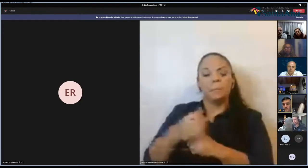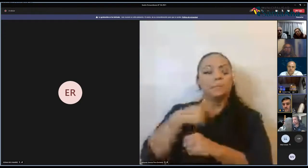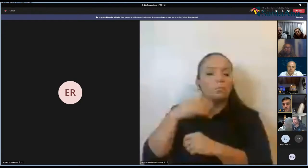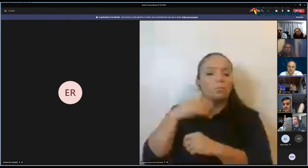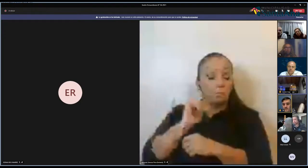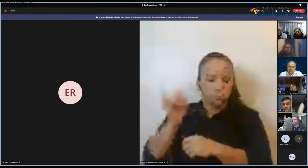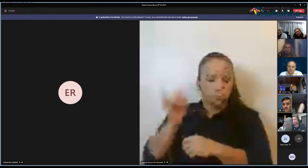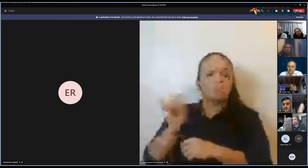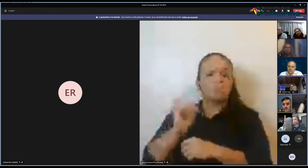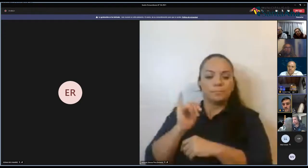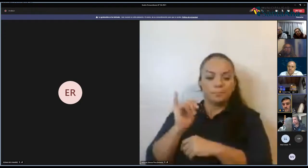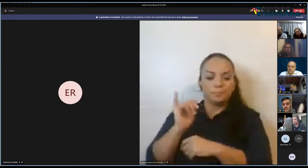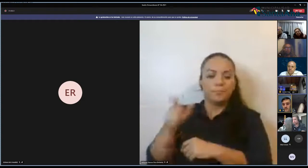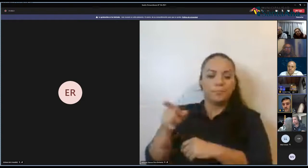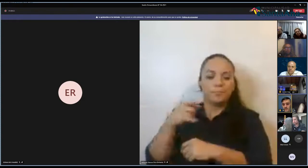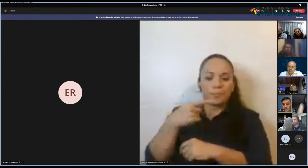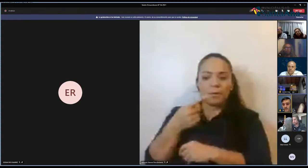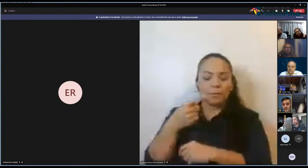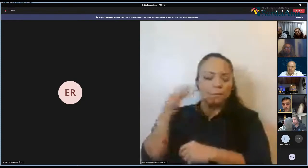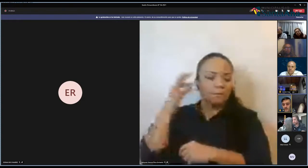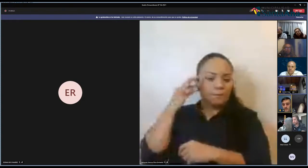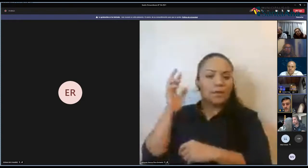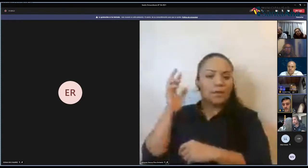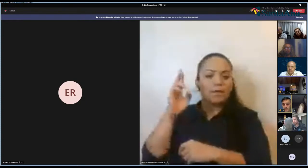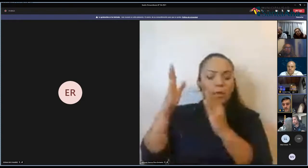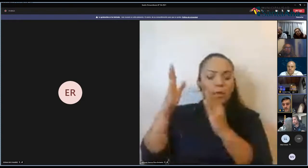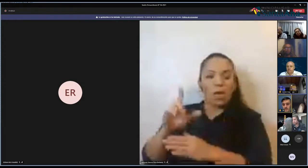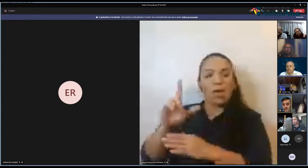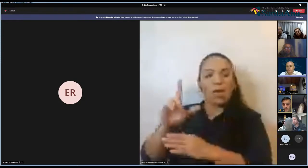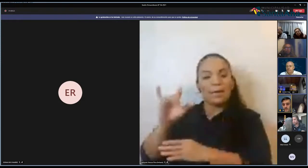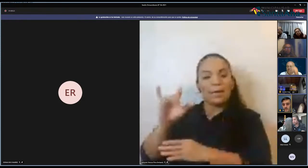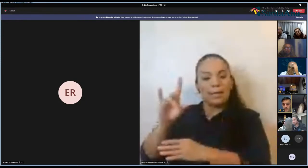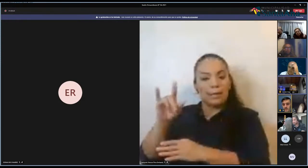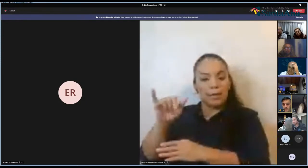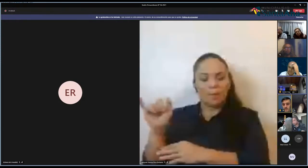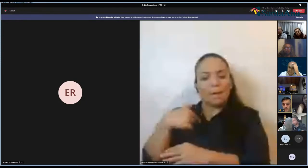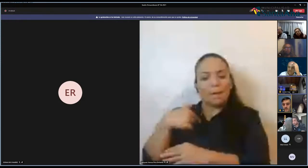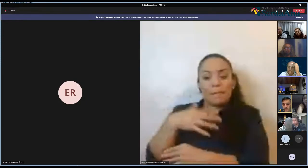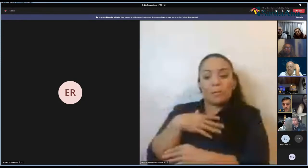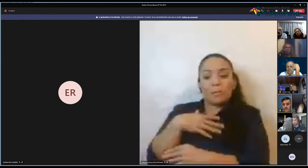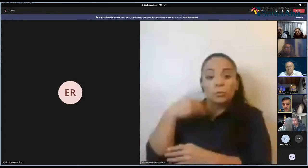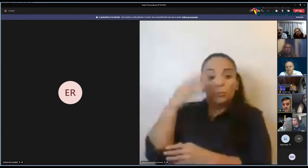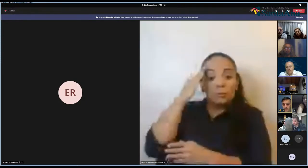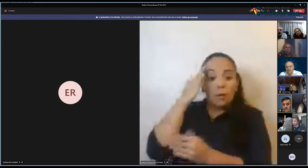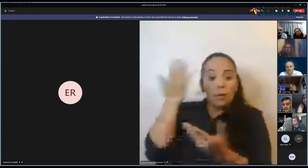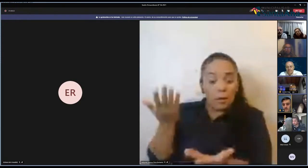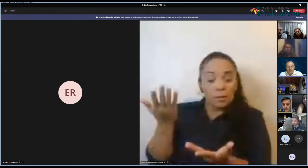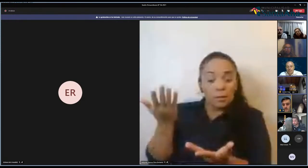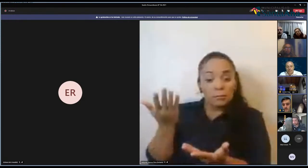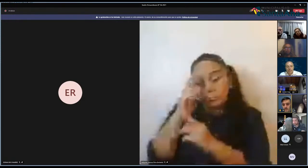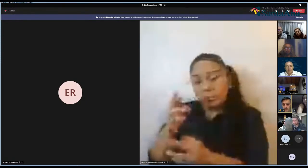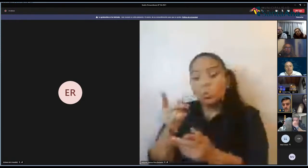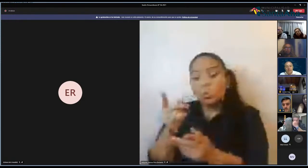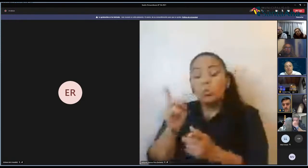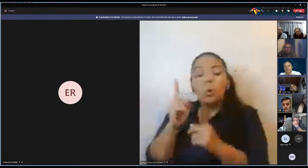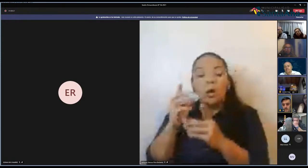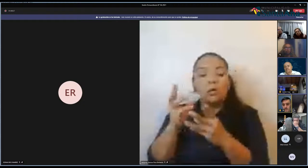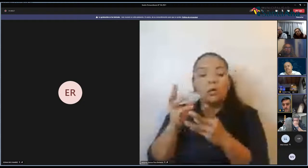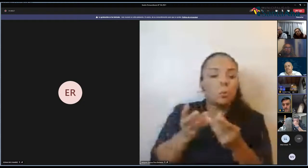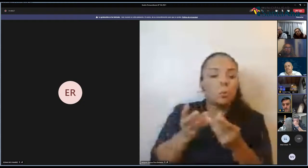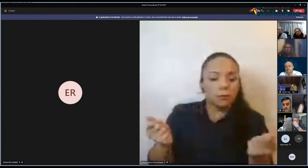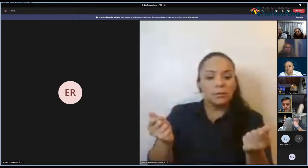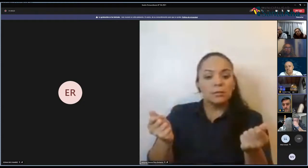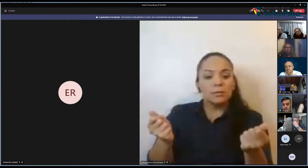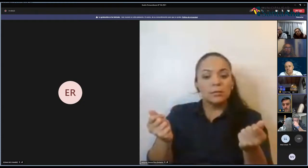indicando la señora regidora nidia la calle me gustaría saber de manera respetuosa qué soluciones de manera